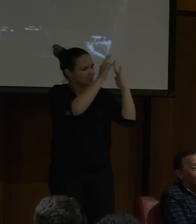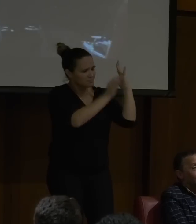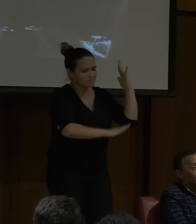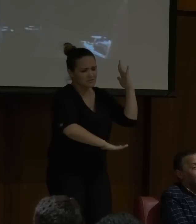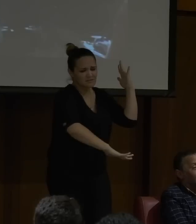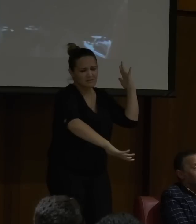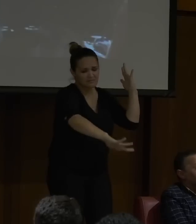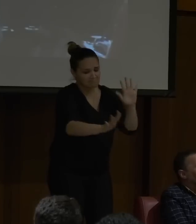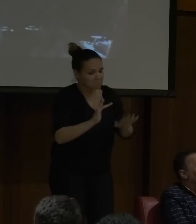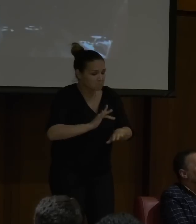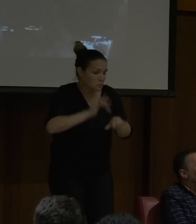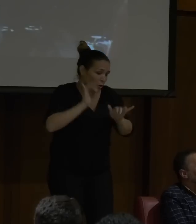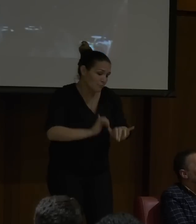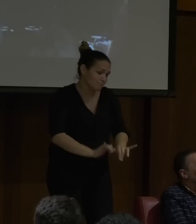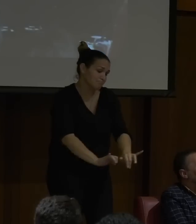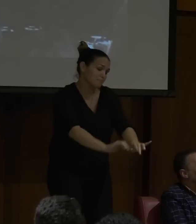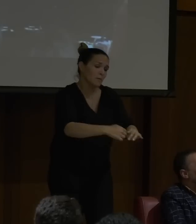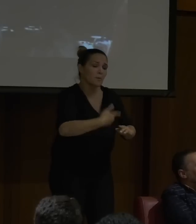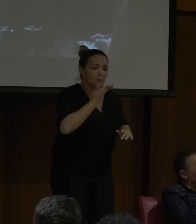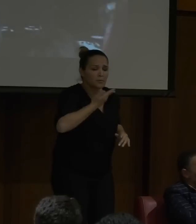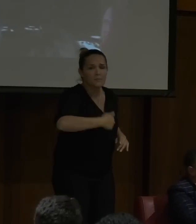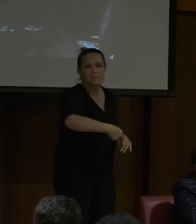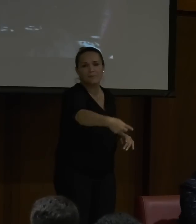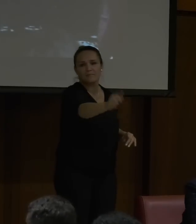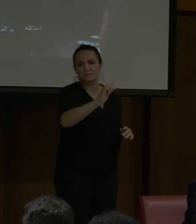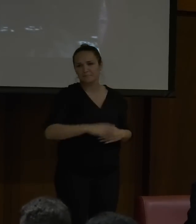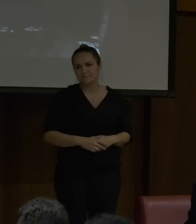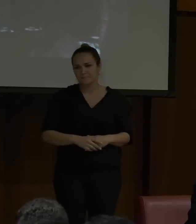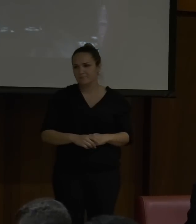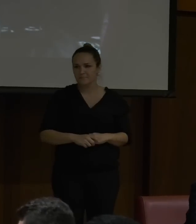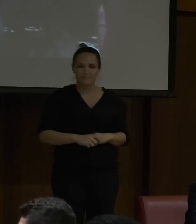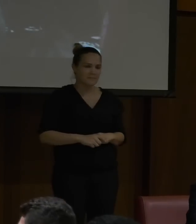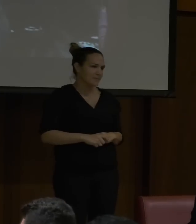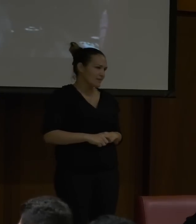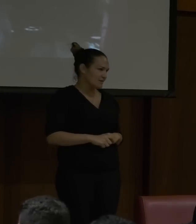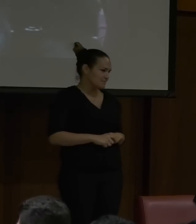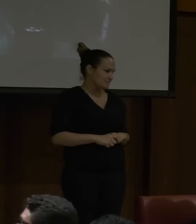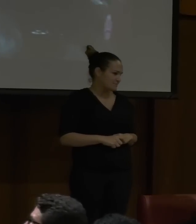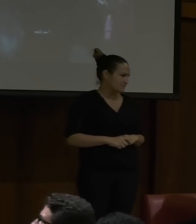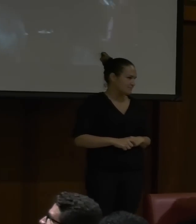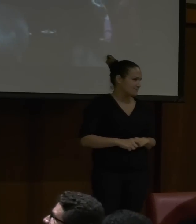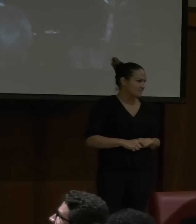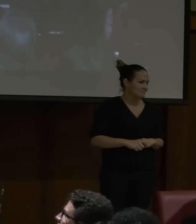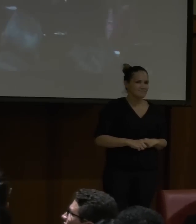la tierra les toca rodar.